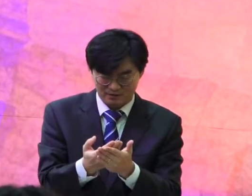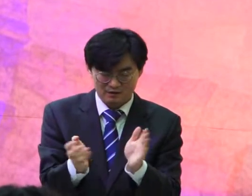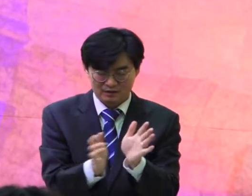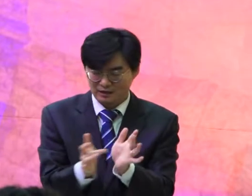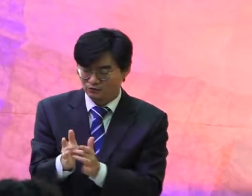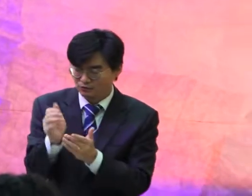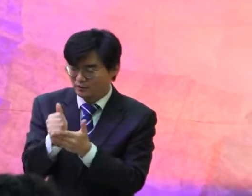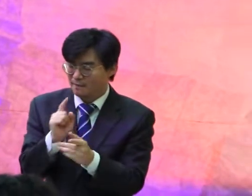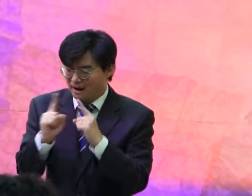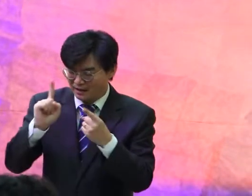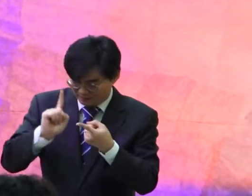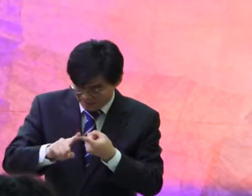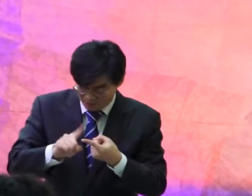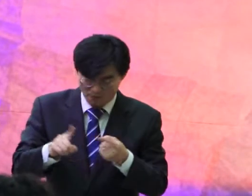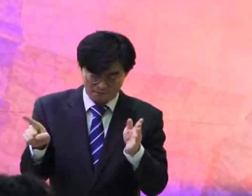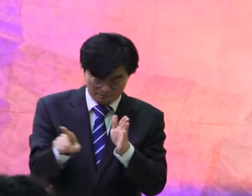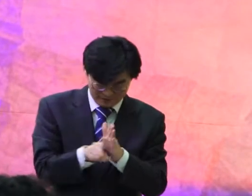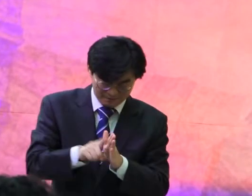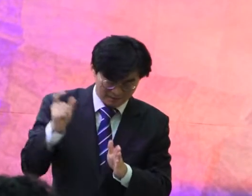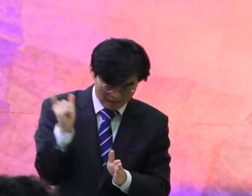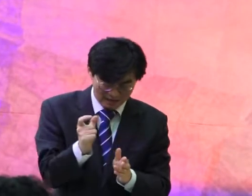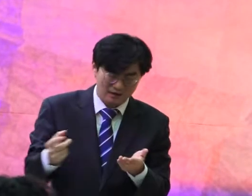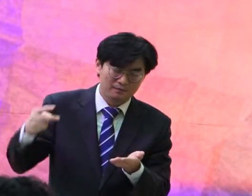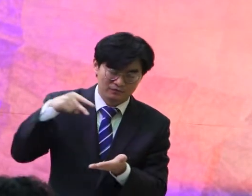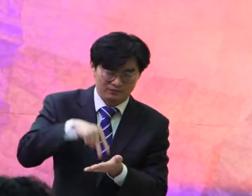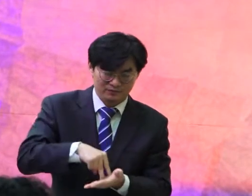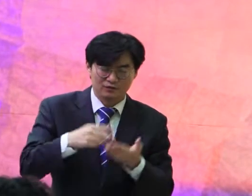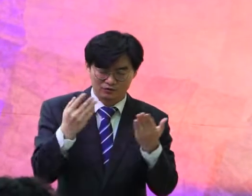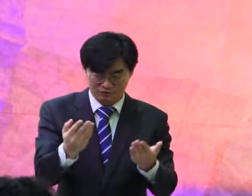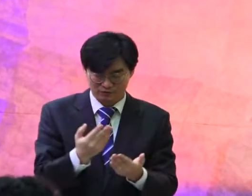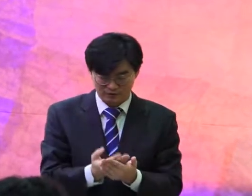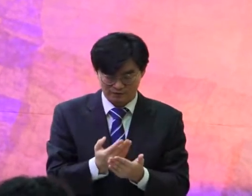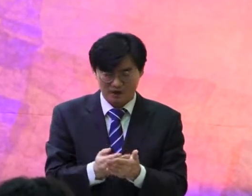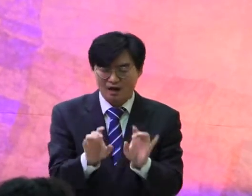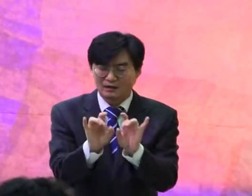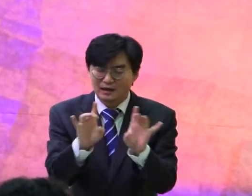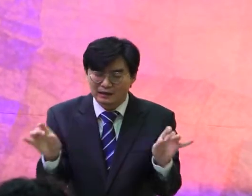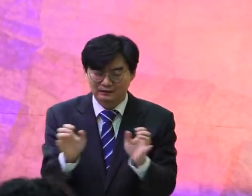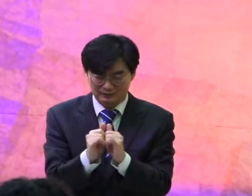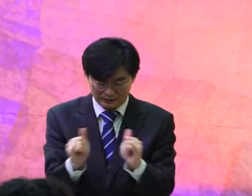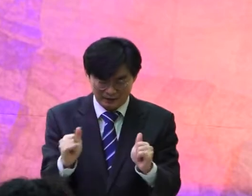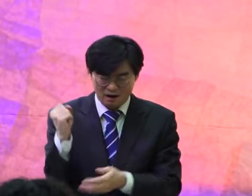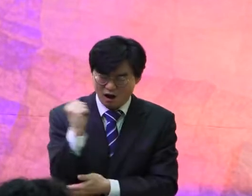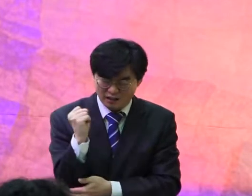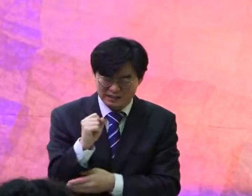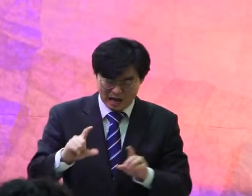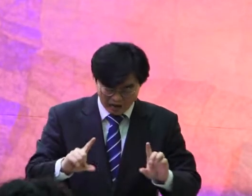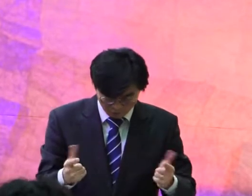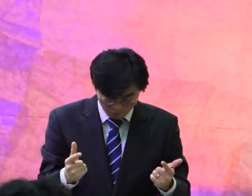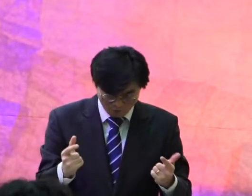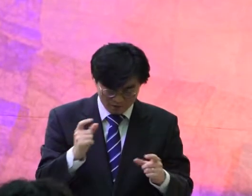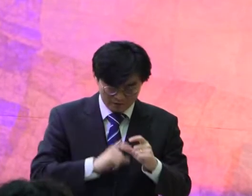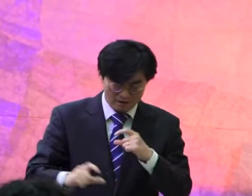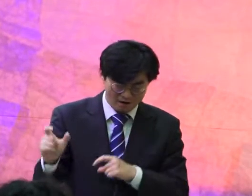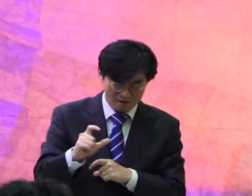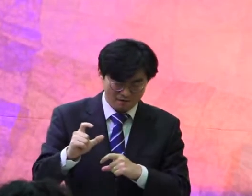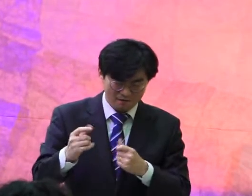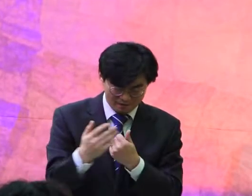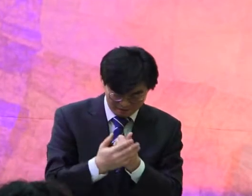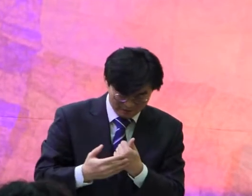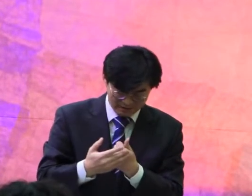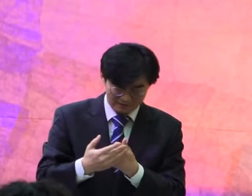견고하게 서게 해주시니 감사합니다. 한 분 한 분들이 강건하고 흔들리지 않는 신앙으로 늘 주님 바라보게